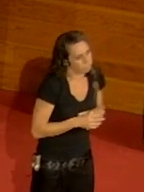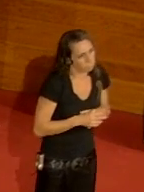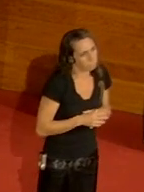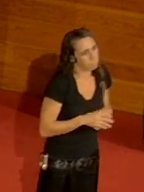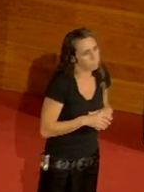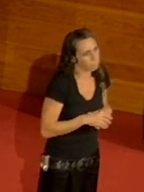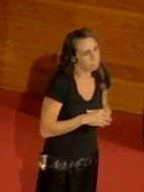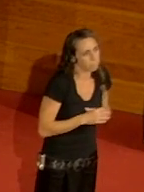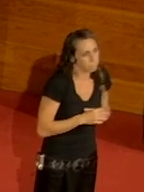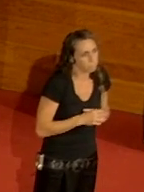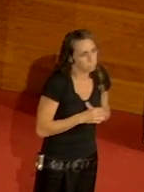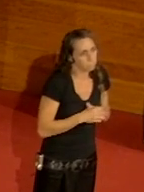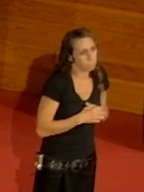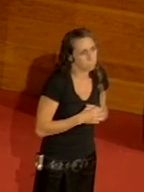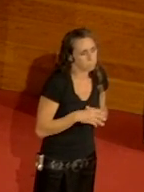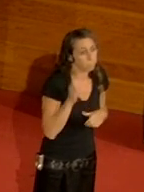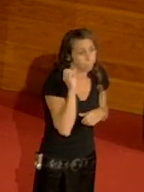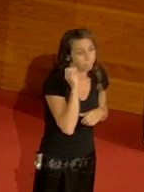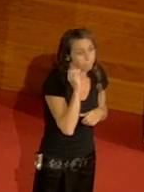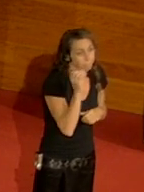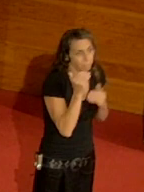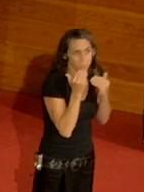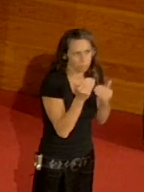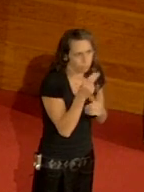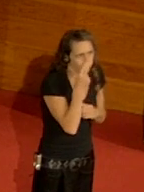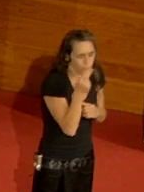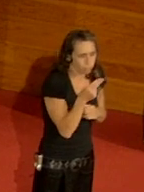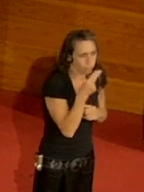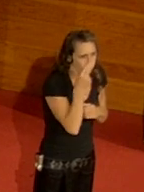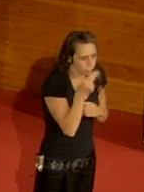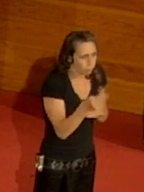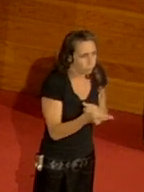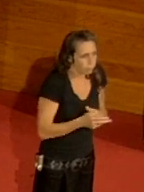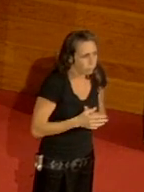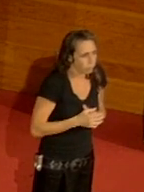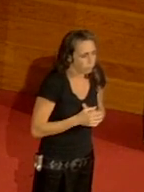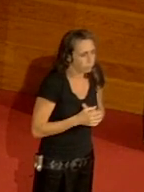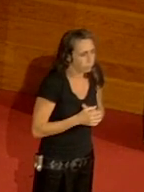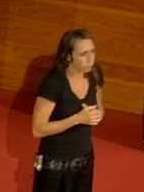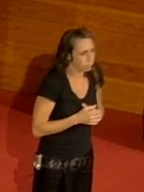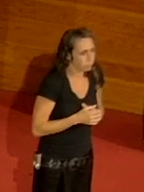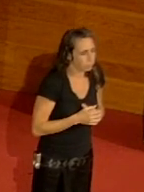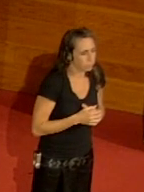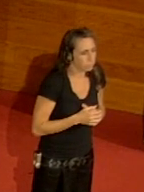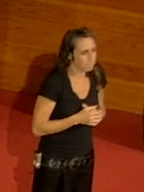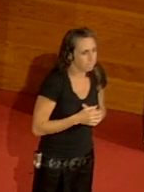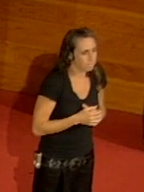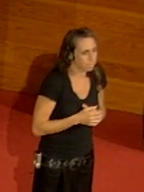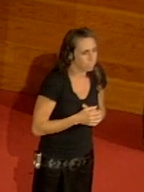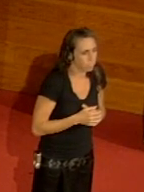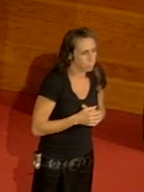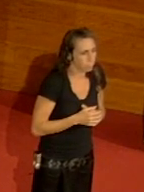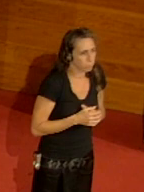Muchas gracias por tu conferencia ha sido muy interesante hay una cuestión